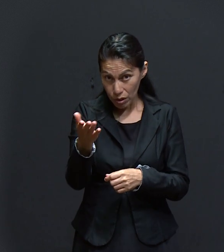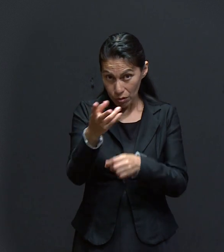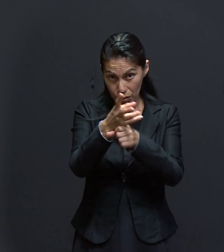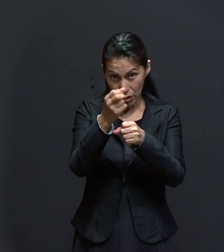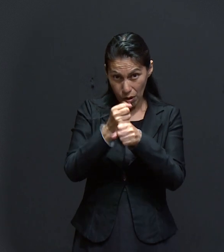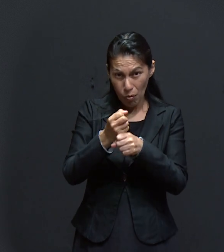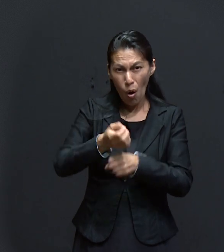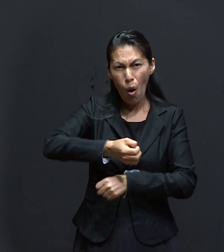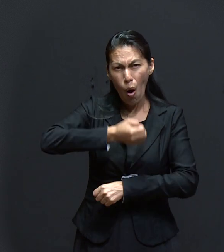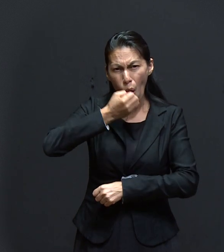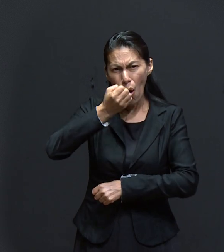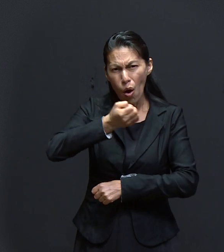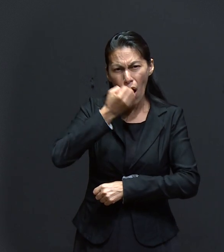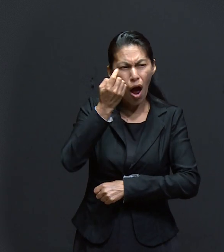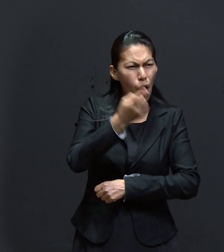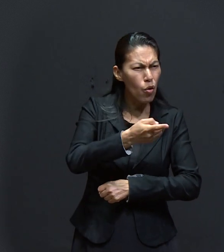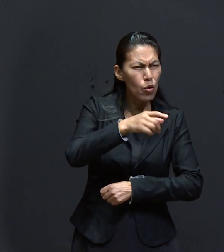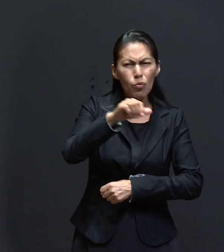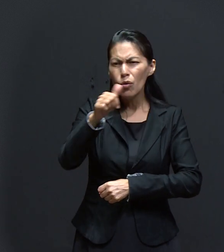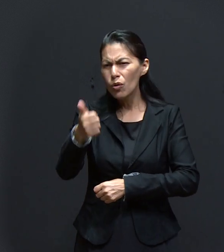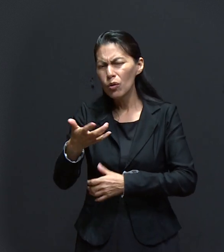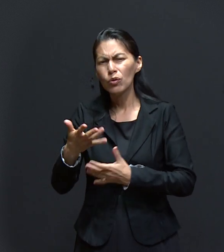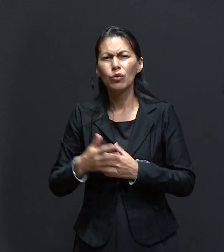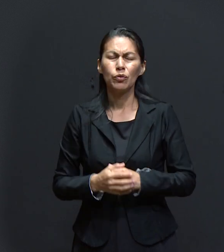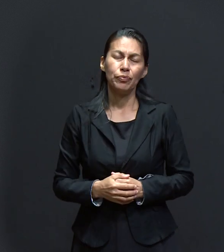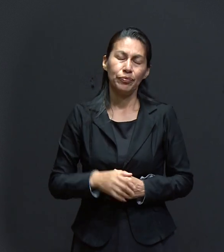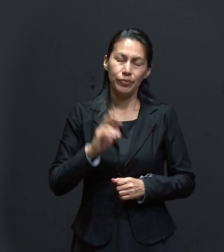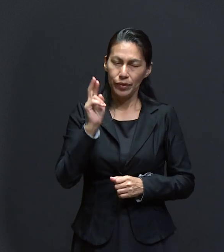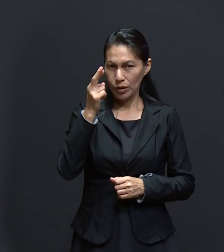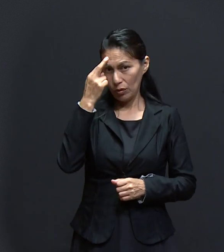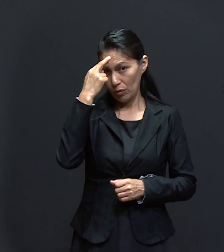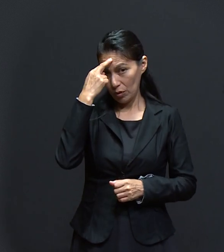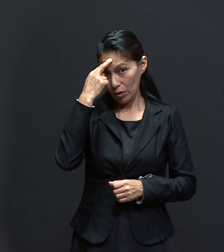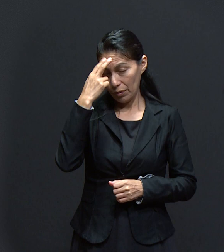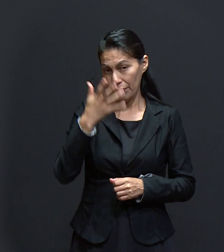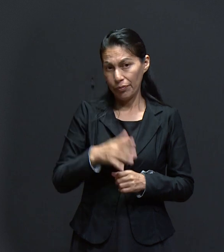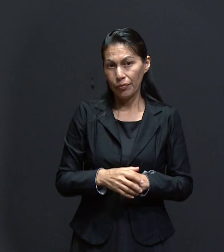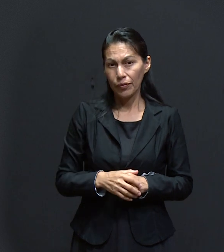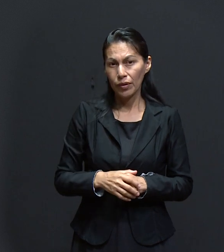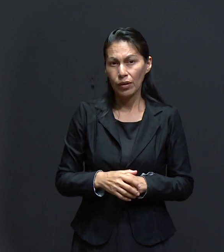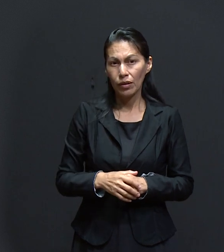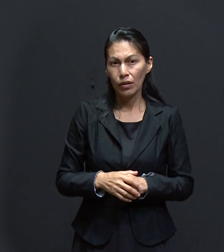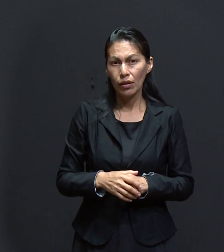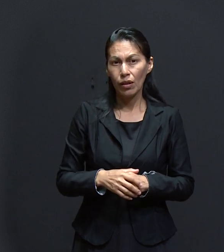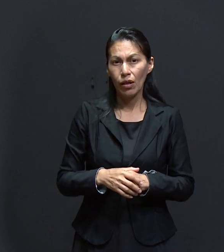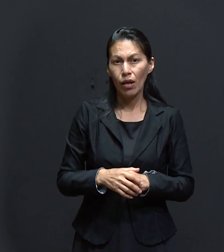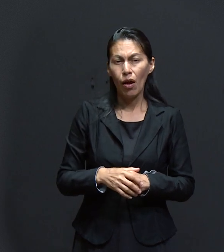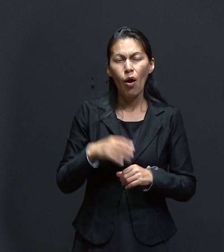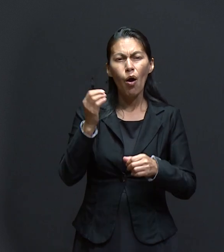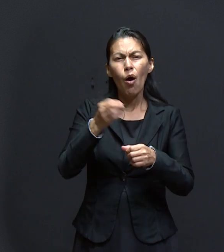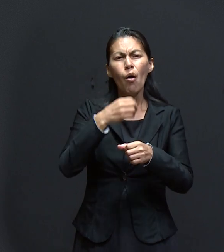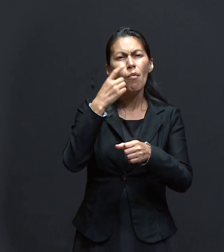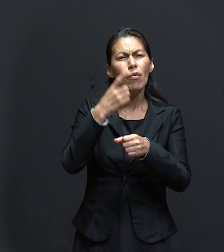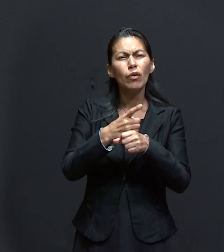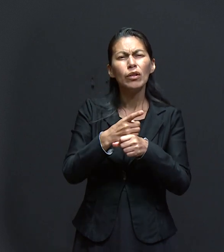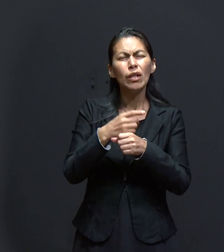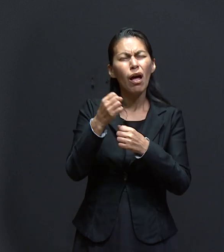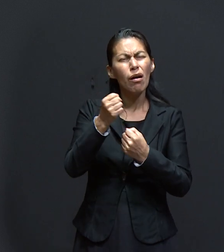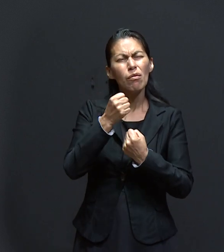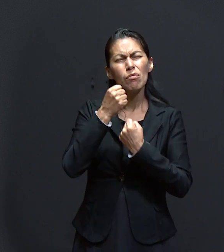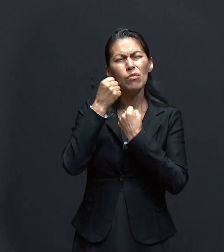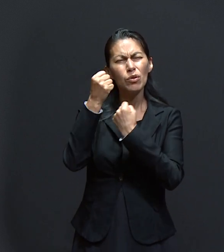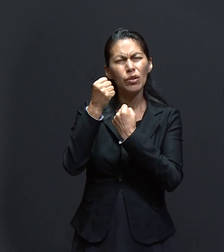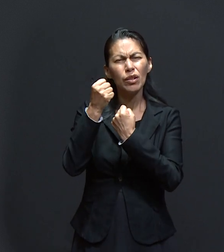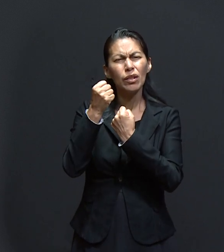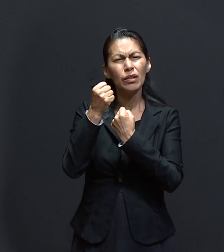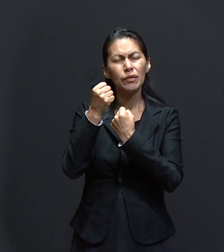eso invitamos queridos a que nos unamos en oración oremos los unos por los otros recuerden que tenemos